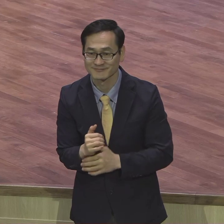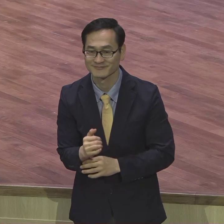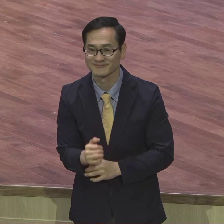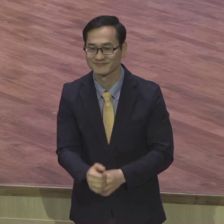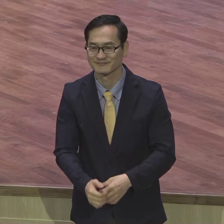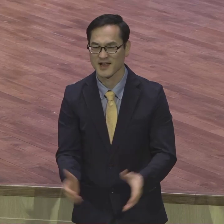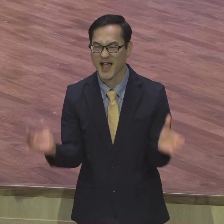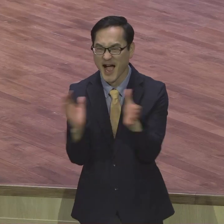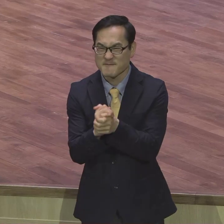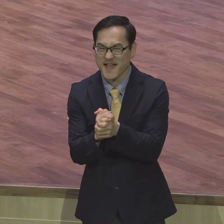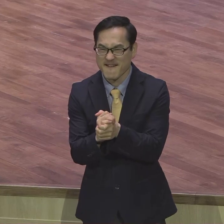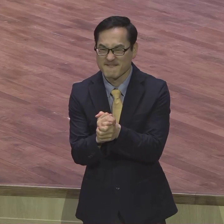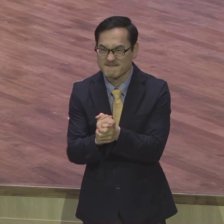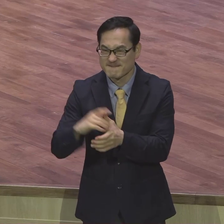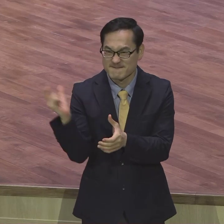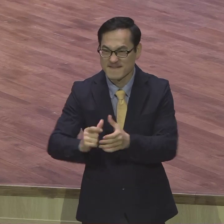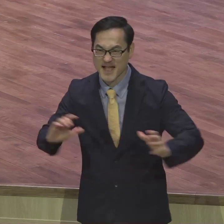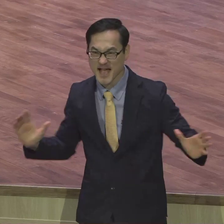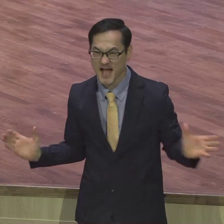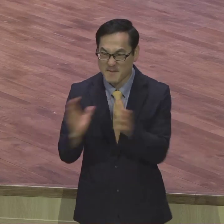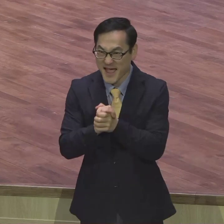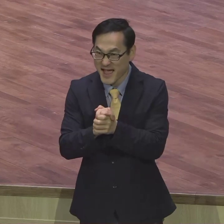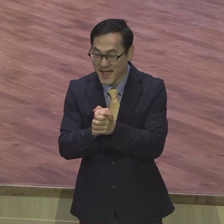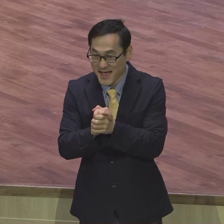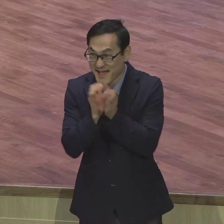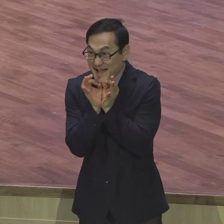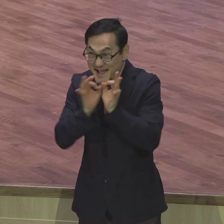나와야 돼요. 아멘.